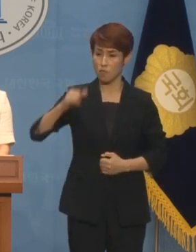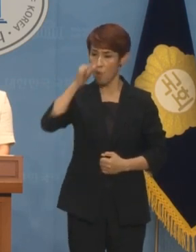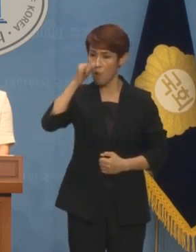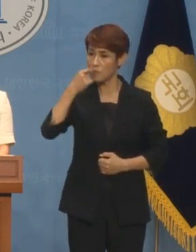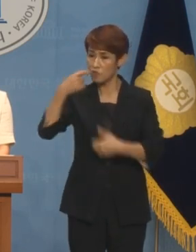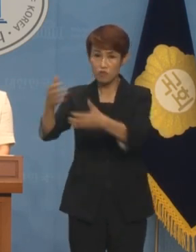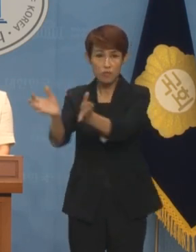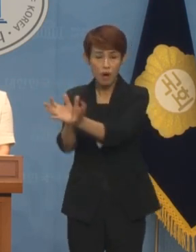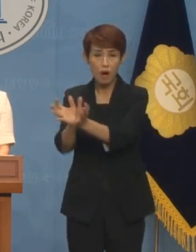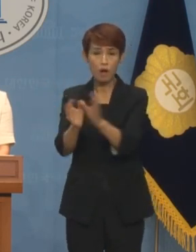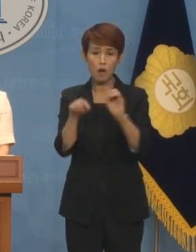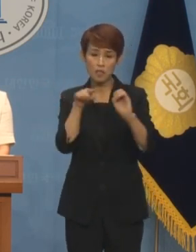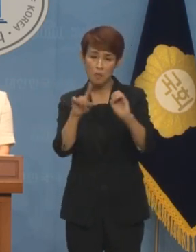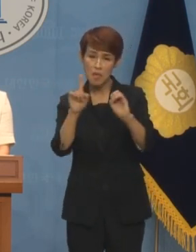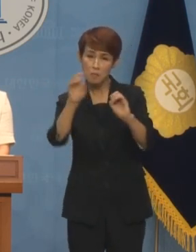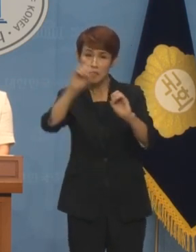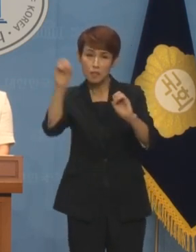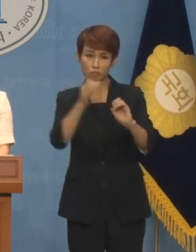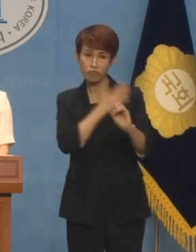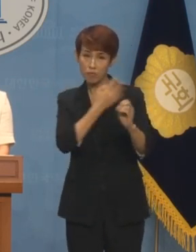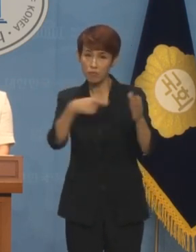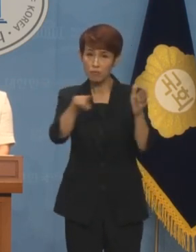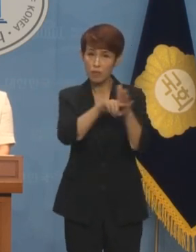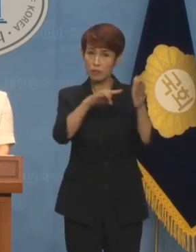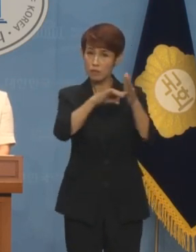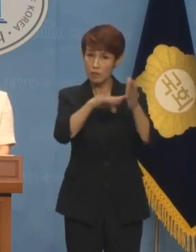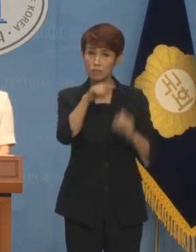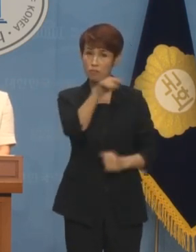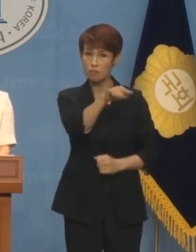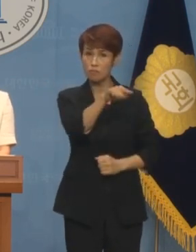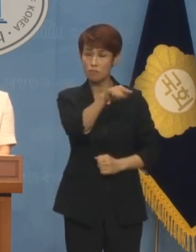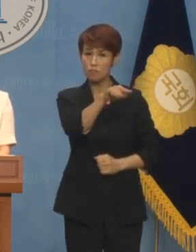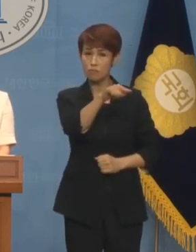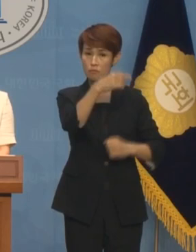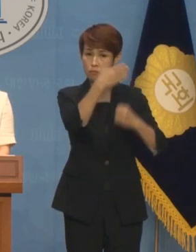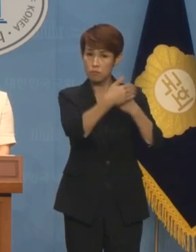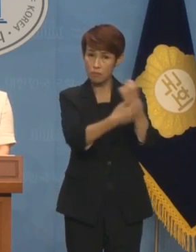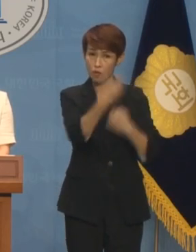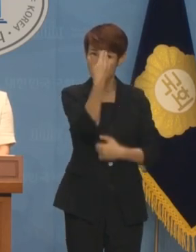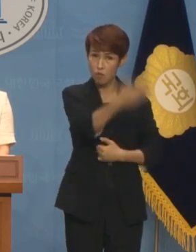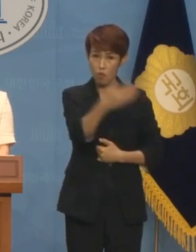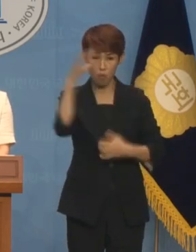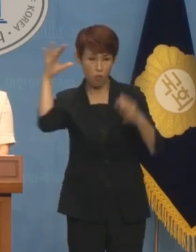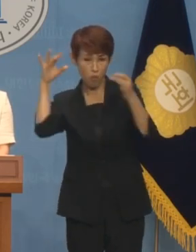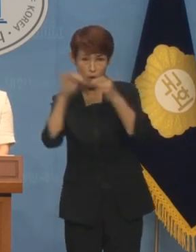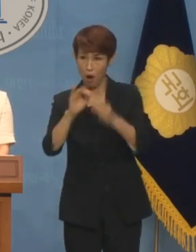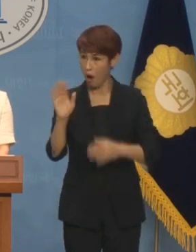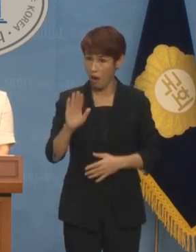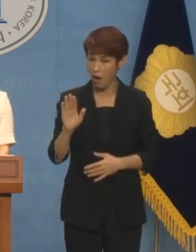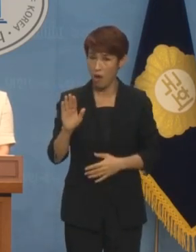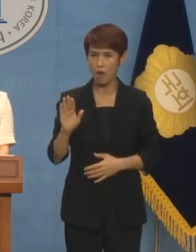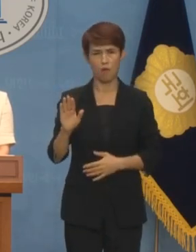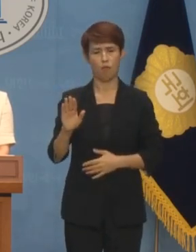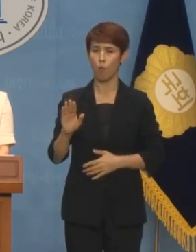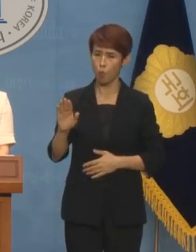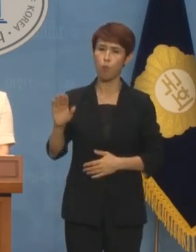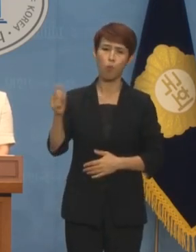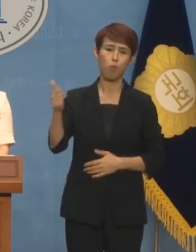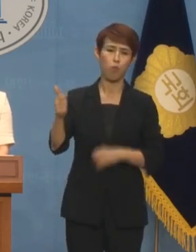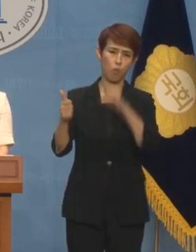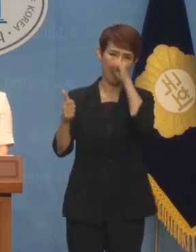더불어민주당이 0.1%의 재벌가들만을 위한 초부자 감세에 동조하지 않는 상황은 반갑고